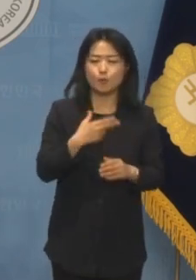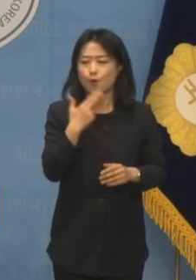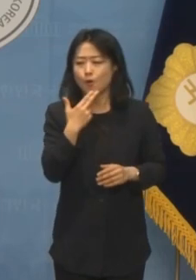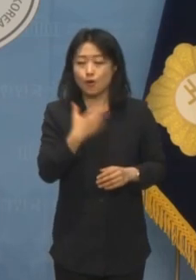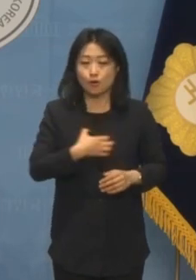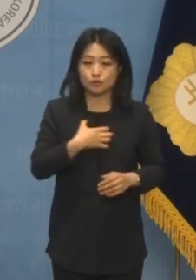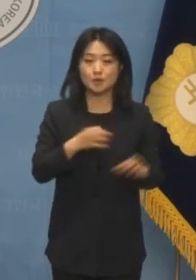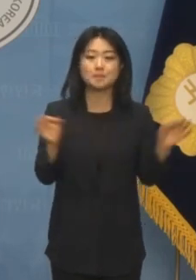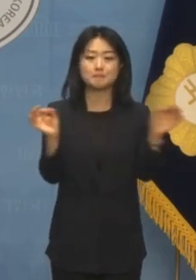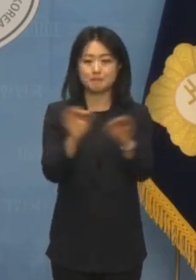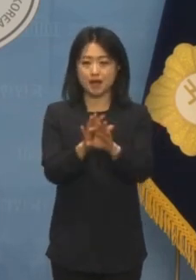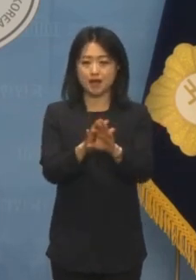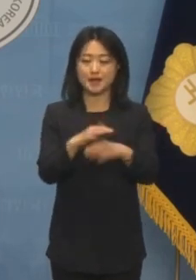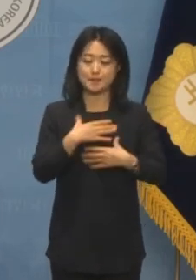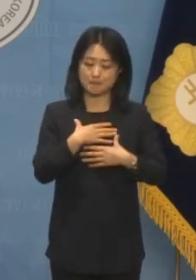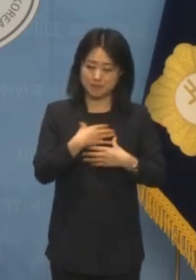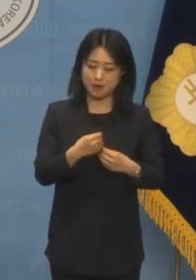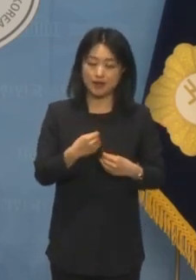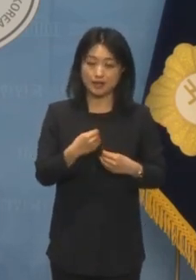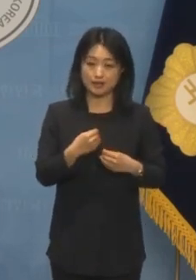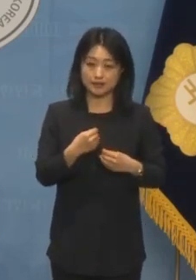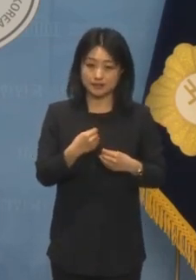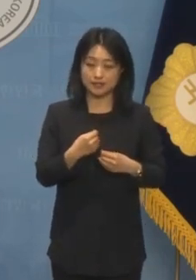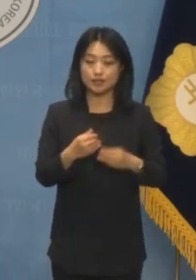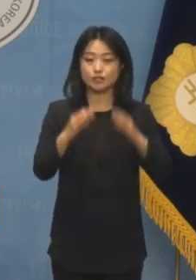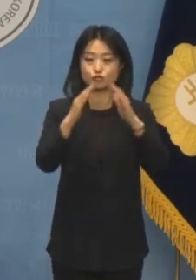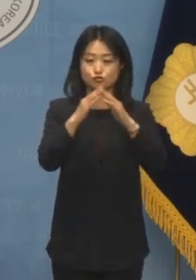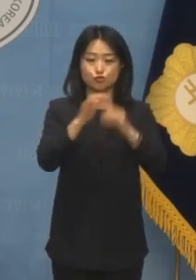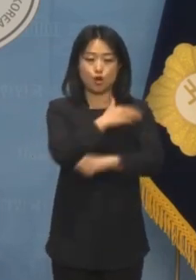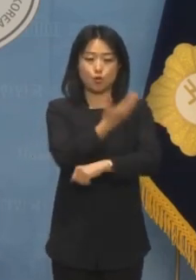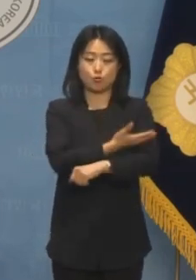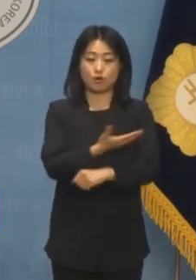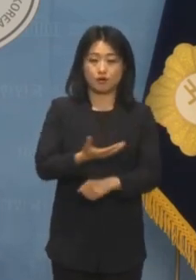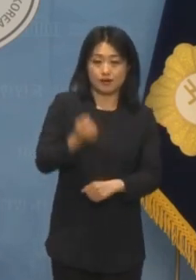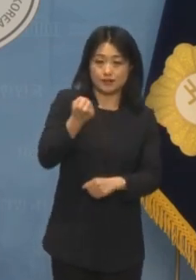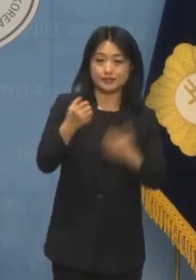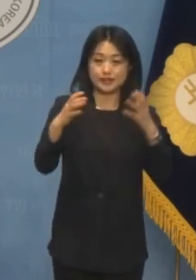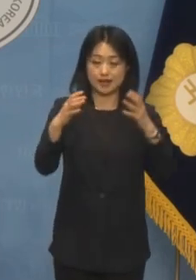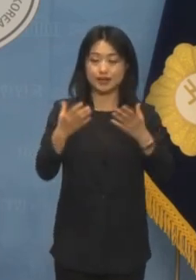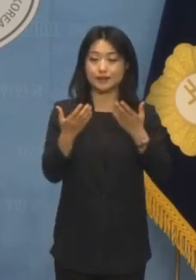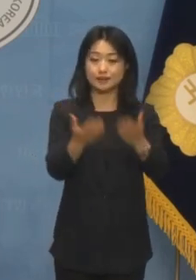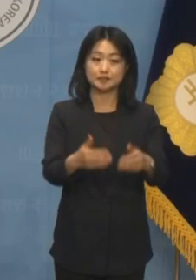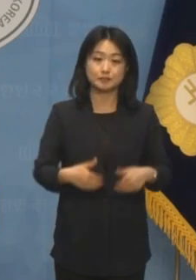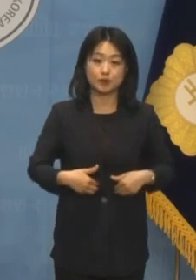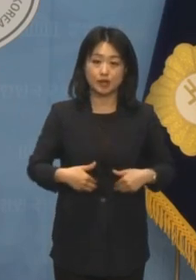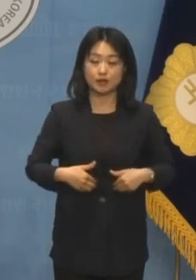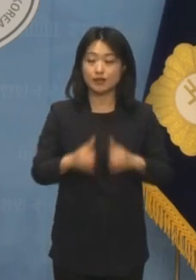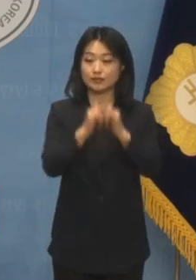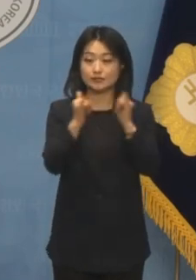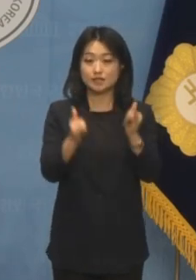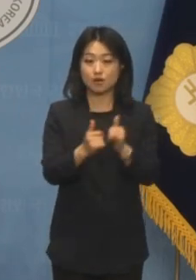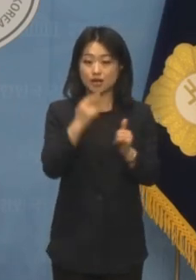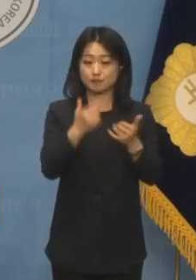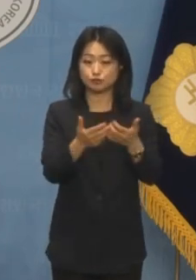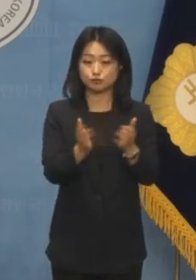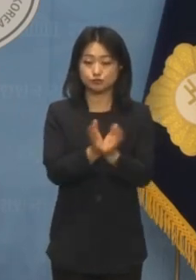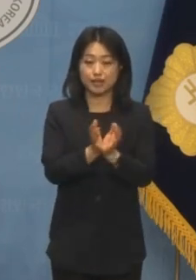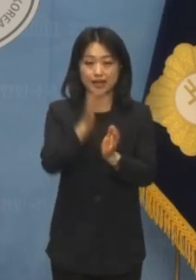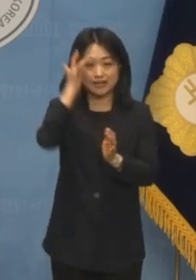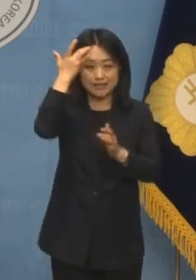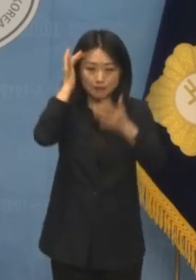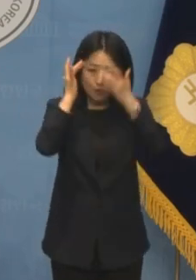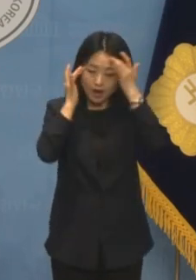편안하고 안정된 주거권을 보장받는 나라가 되어야 합니다. 사회민주당은 땀과